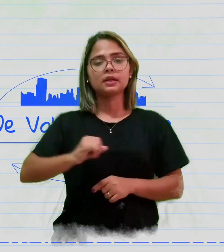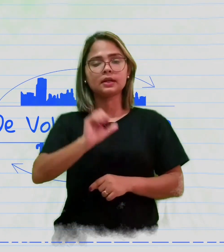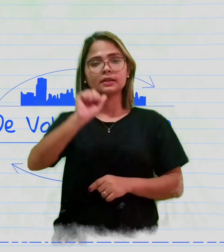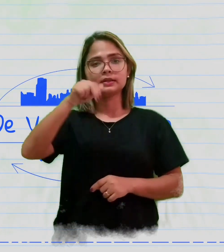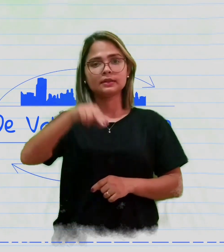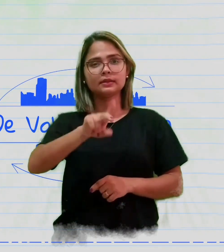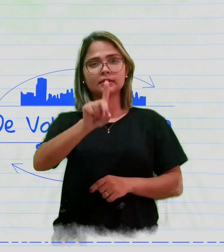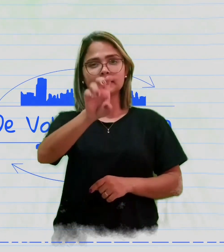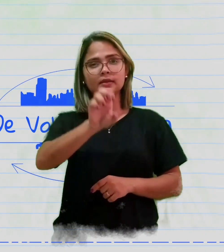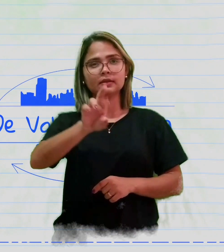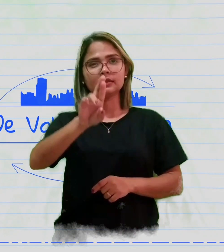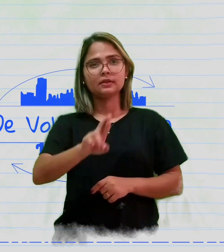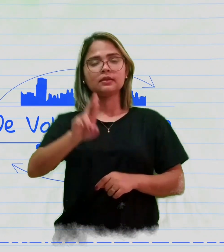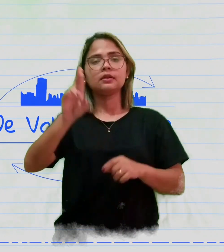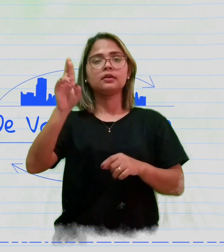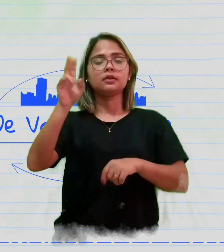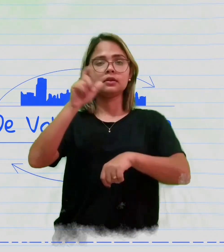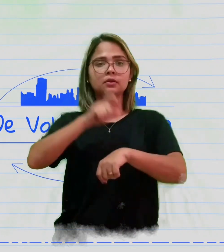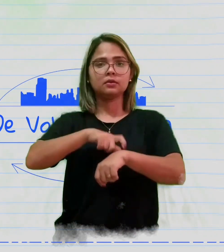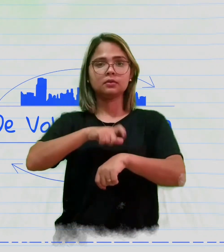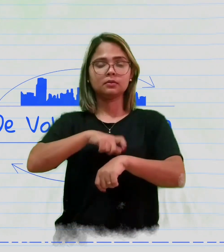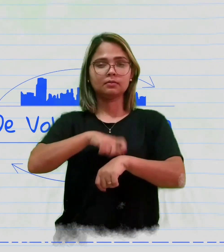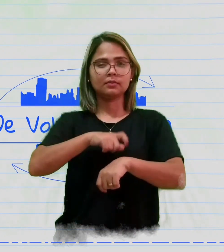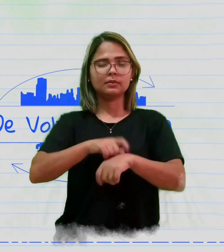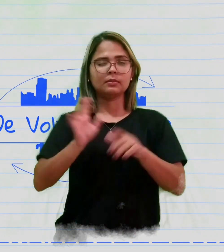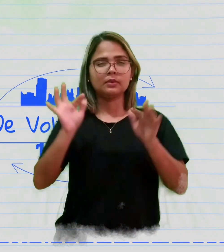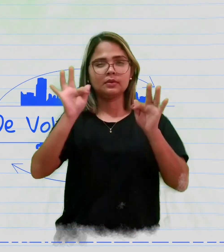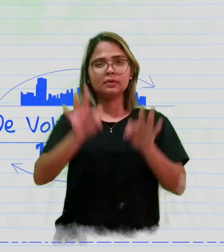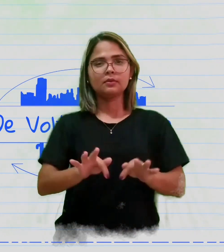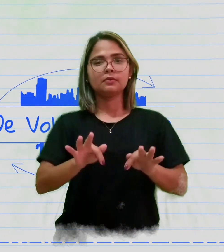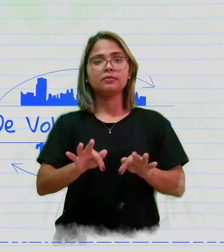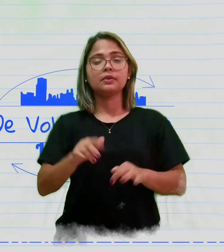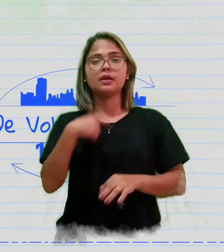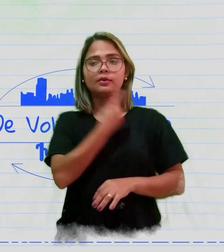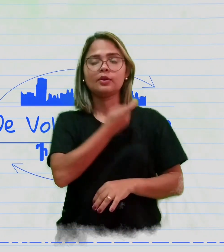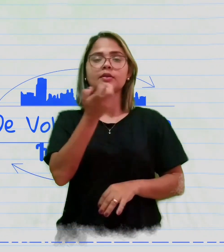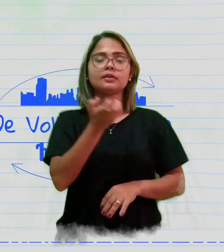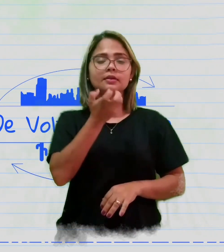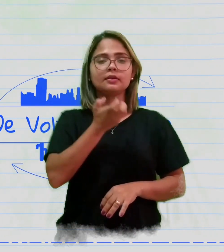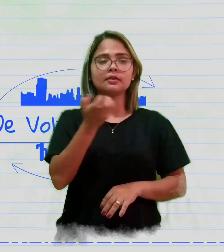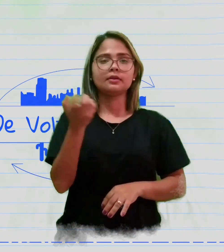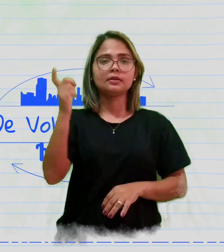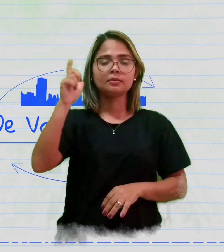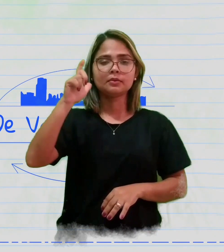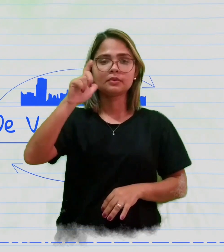não, ouvintes mesmo, né, corta esse ouvidores. Negócio depois. Ouvidores. Mas eu senti uma espécie